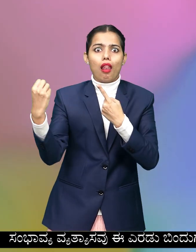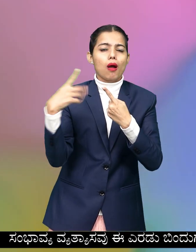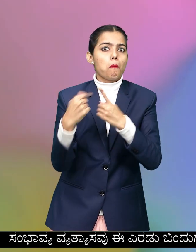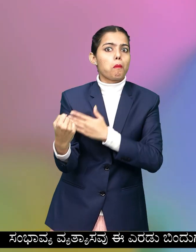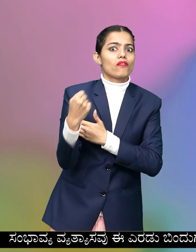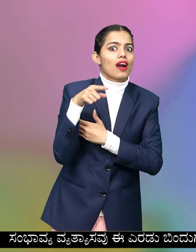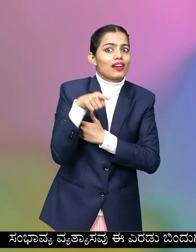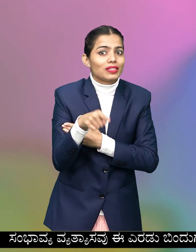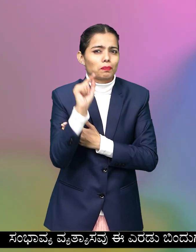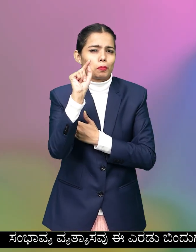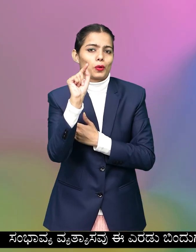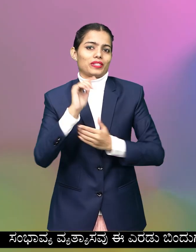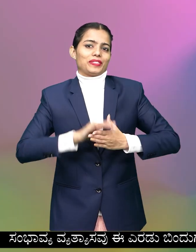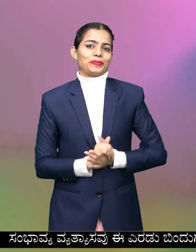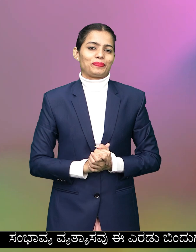ಸಮಾನವಾಗಿರುತ್ತದೆ.